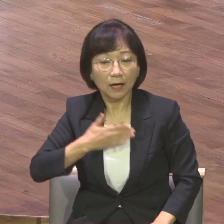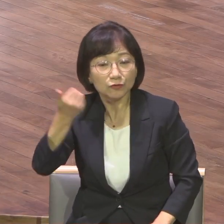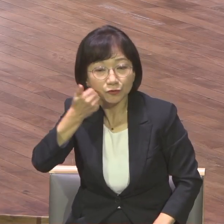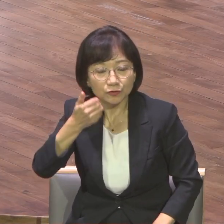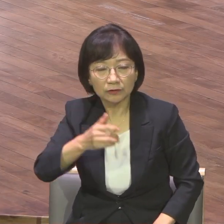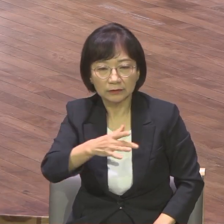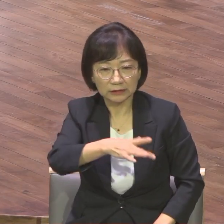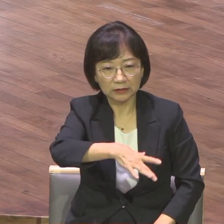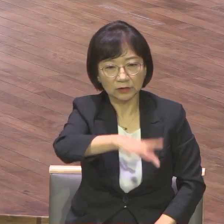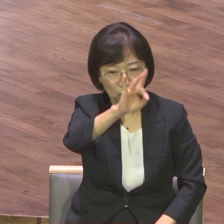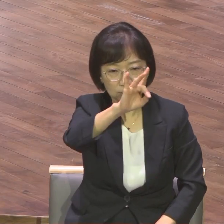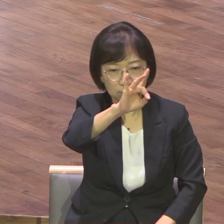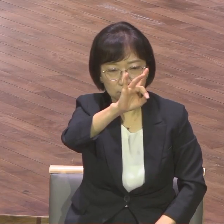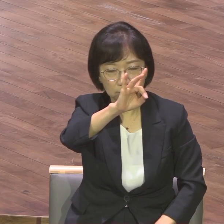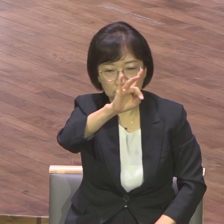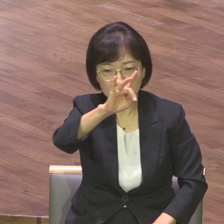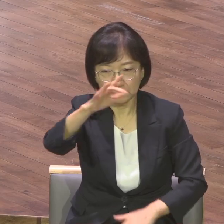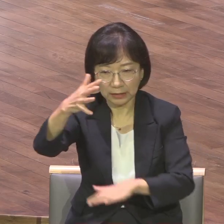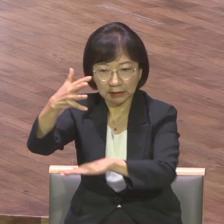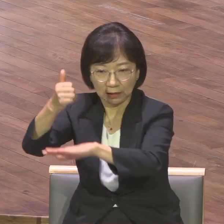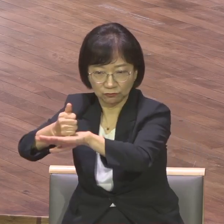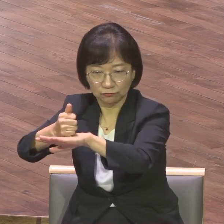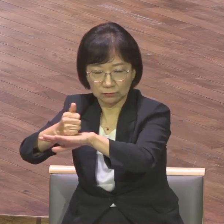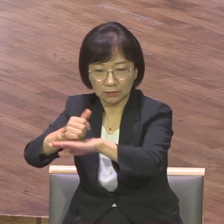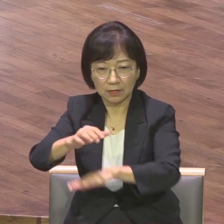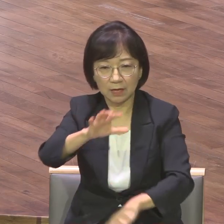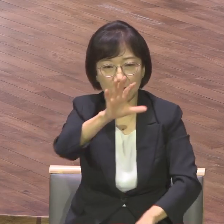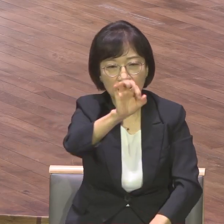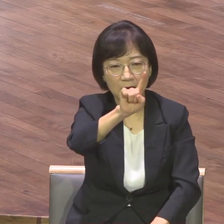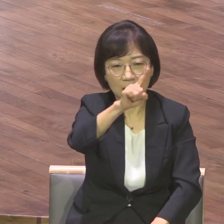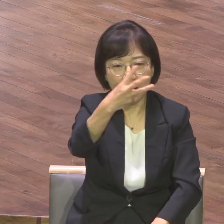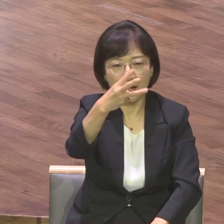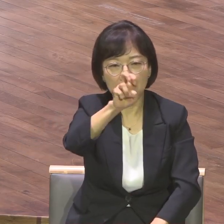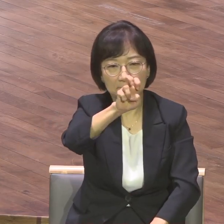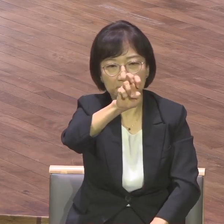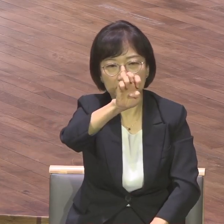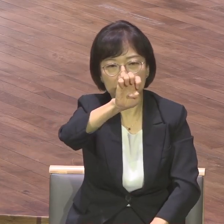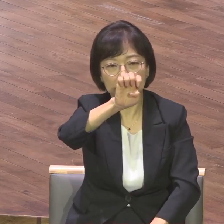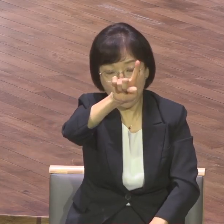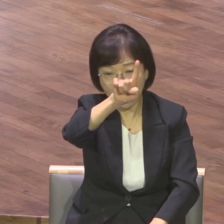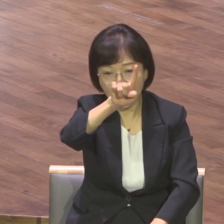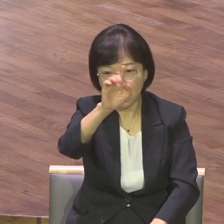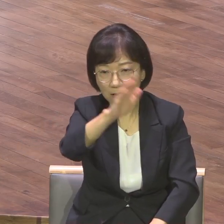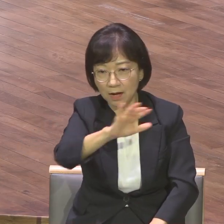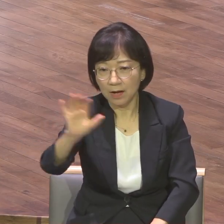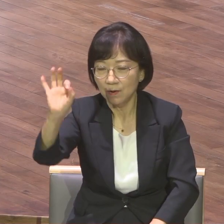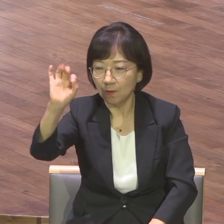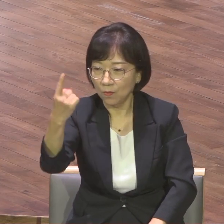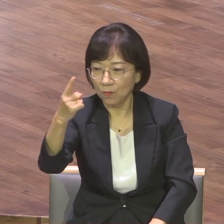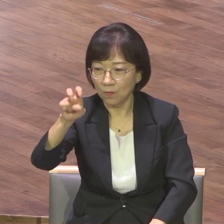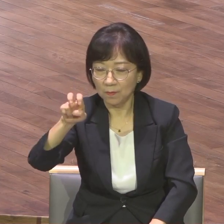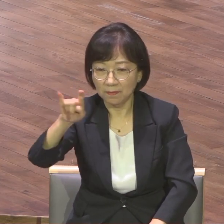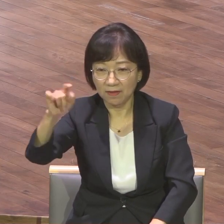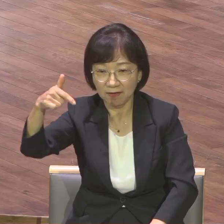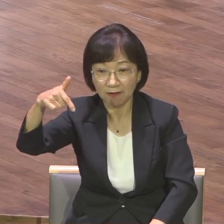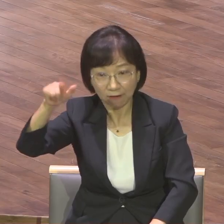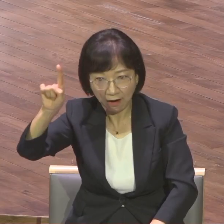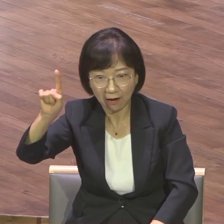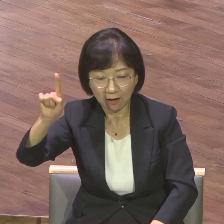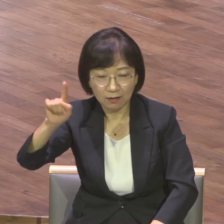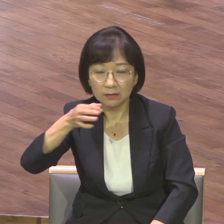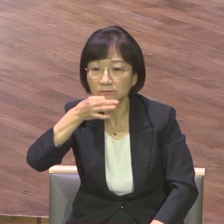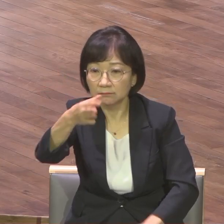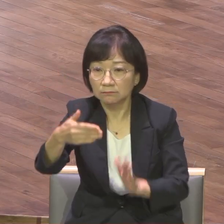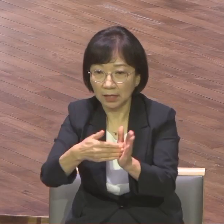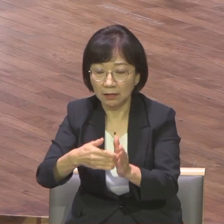끝이라, 처음과 나중이라. 나중이 있다니까요. 초림의 시간 재림이 있다니까요.